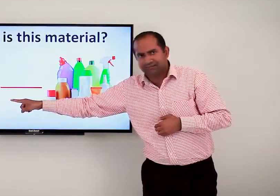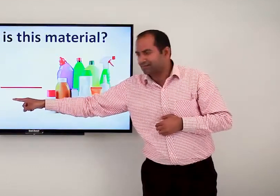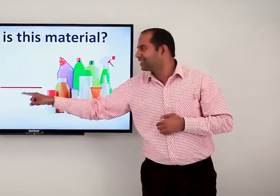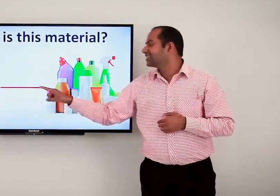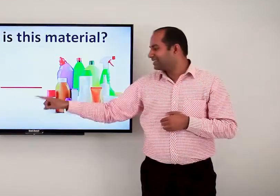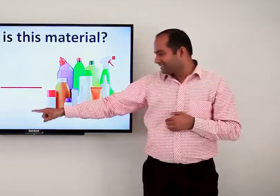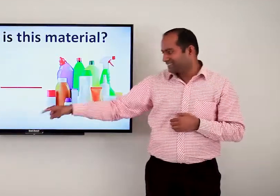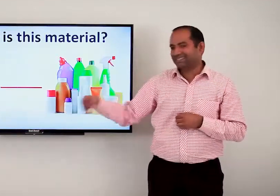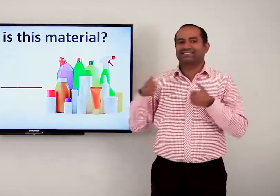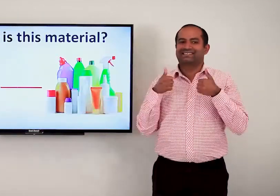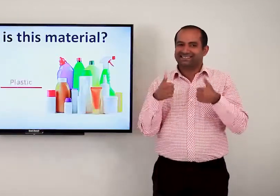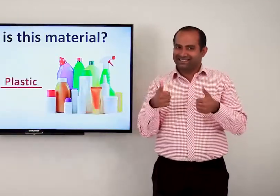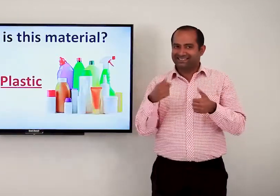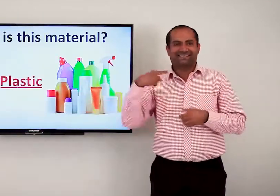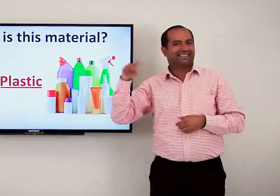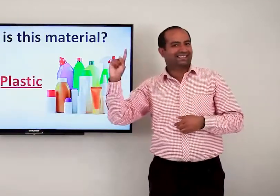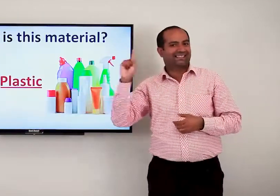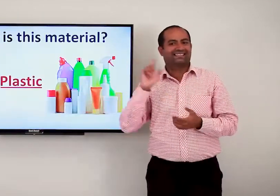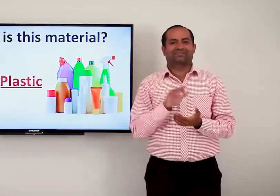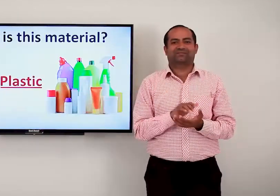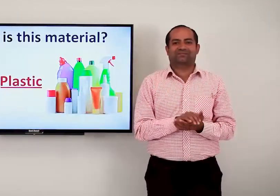ये प्लास्टिक है, दुरुस्त जवाब।